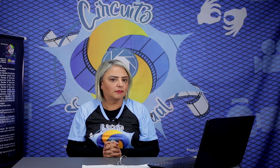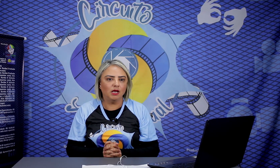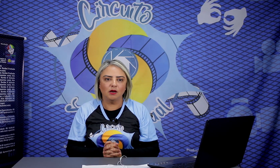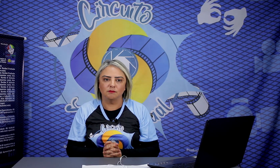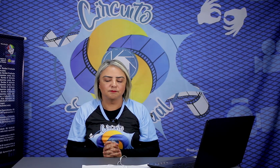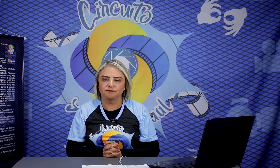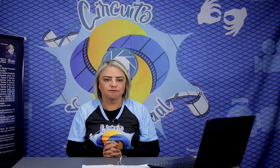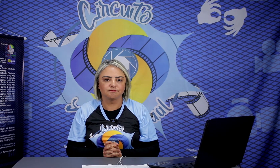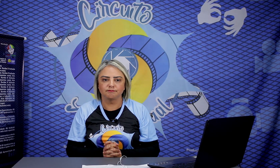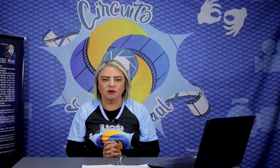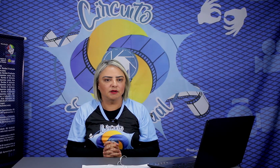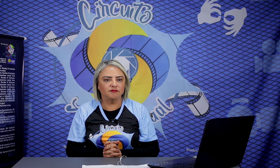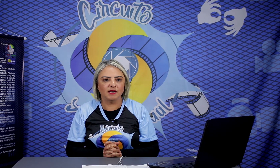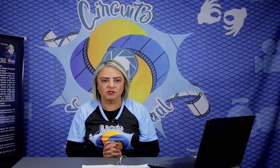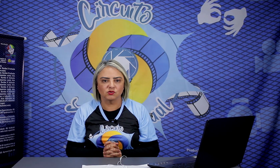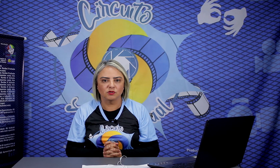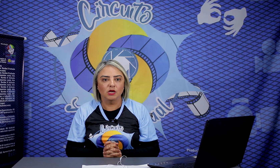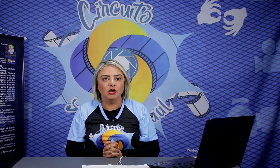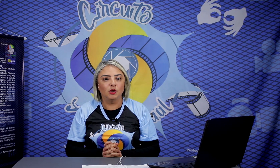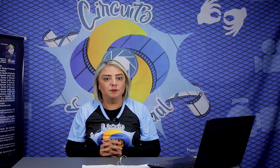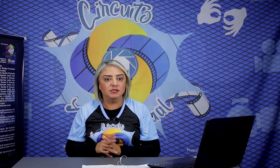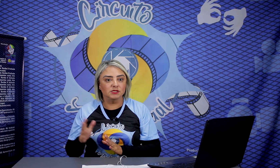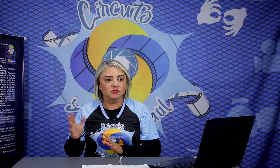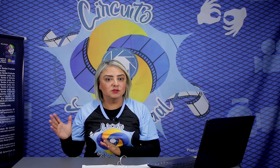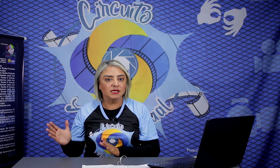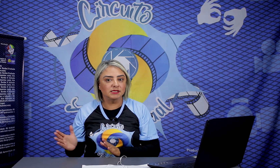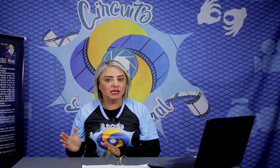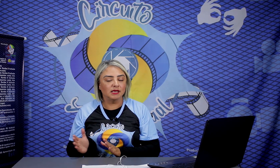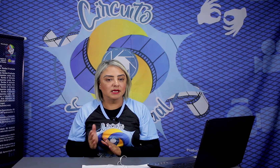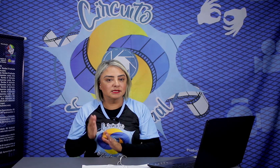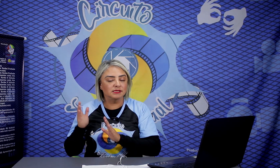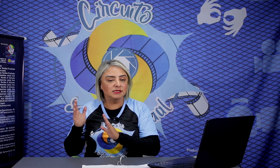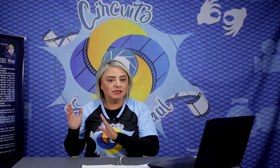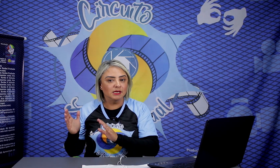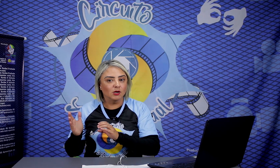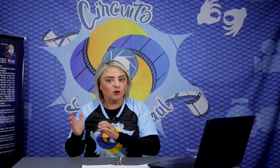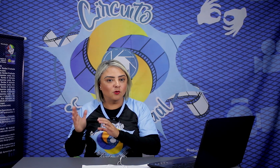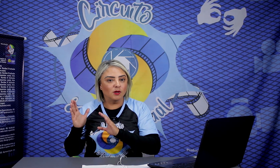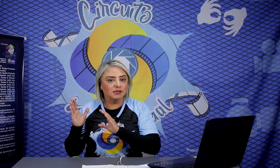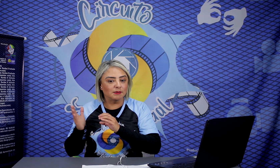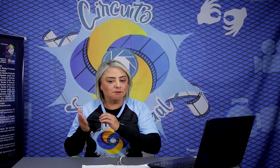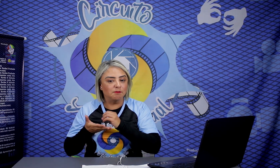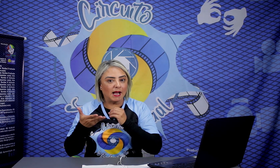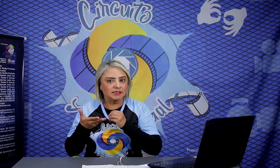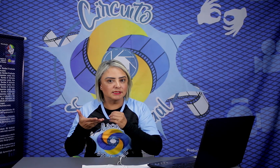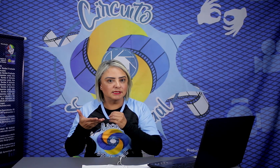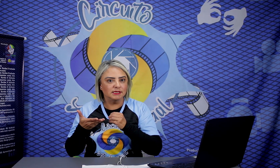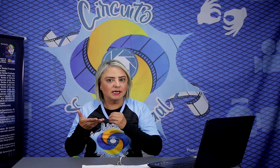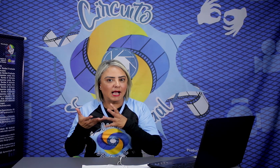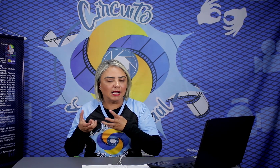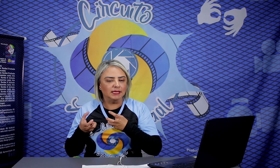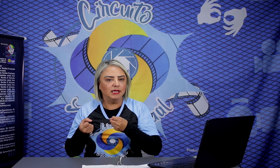Não, não é fácil. Eu preciso ter essa base